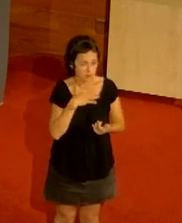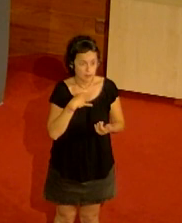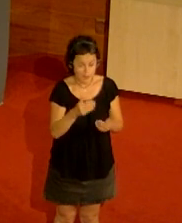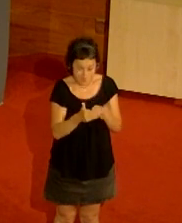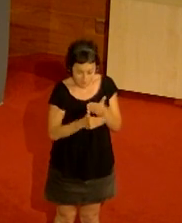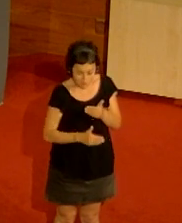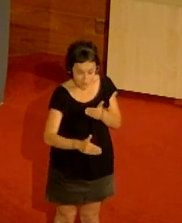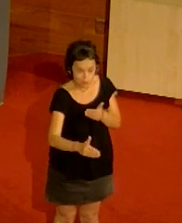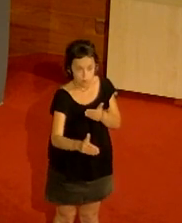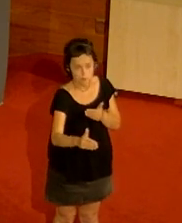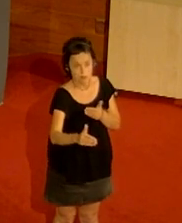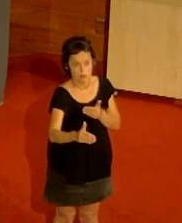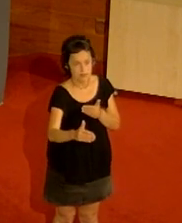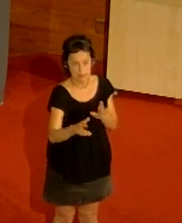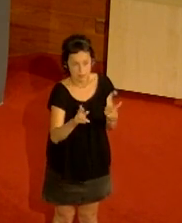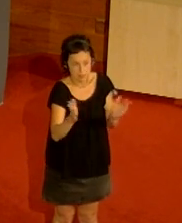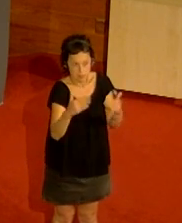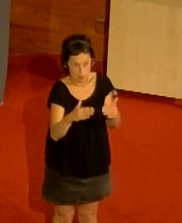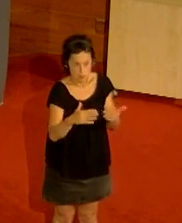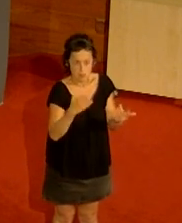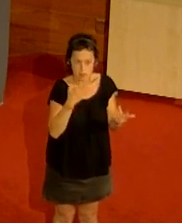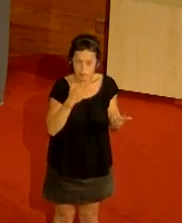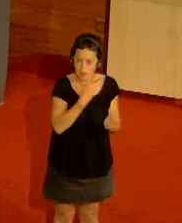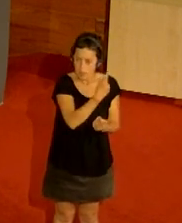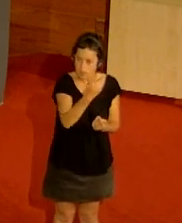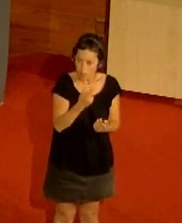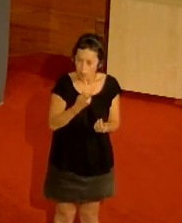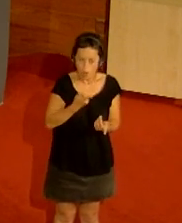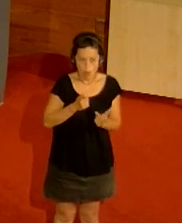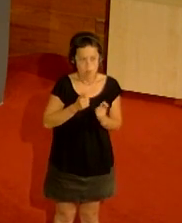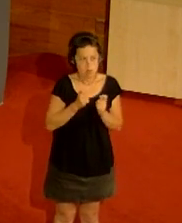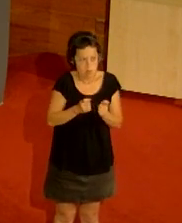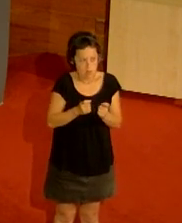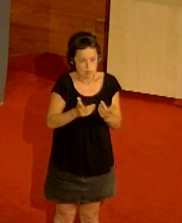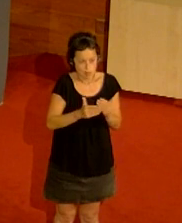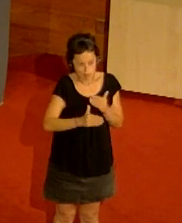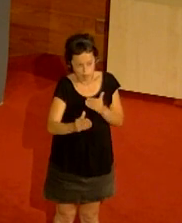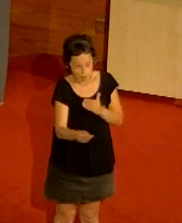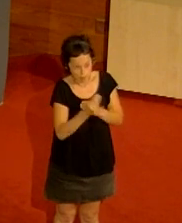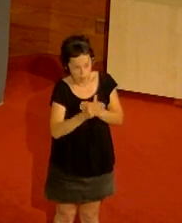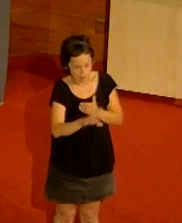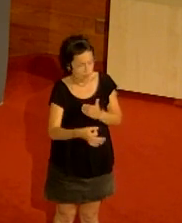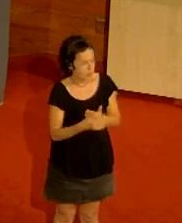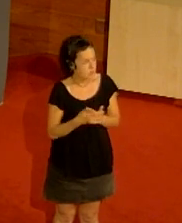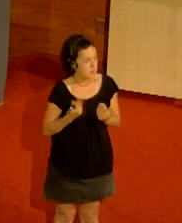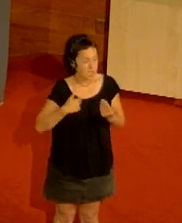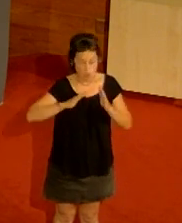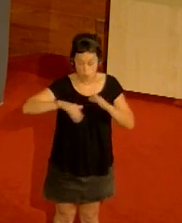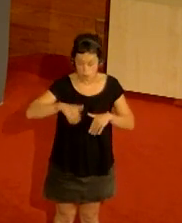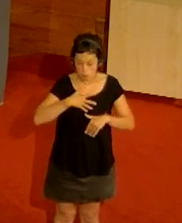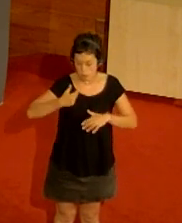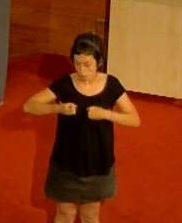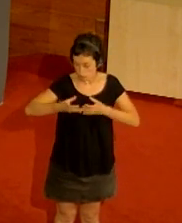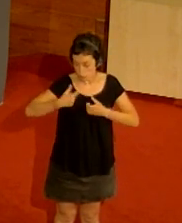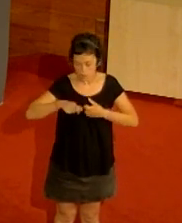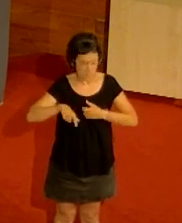esperanzador y si lo vamos haciendo será más, ¿no? Y por último también quería comentar, llevo unos cuantos años viniendo